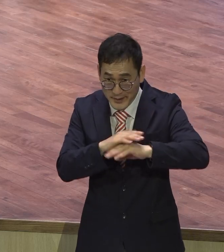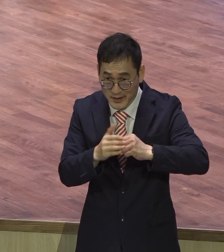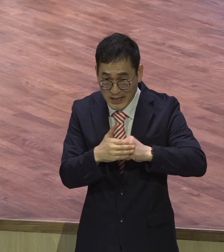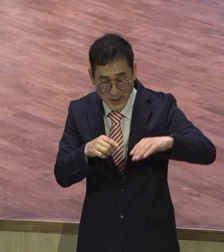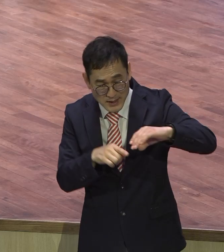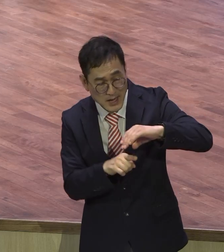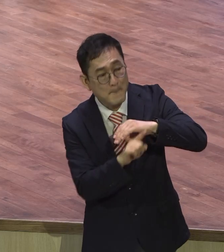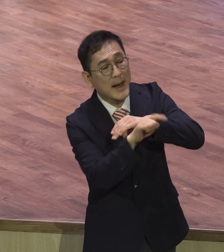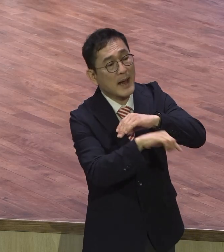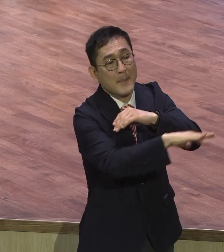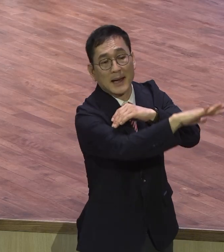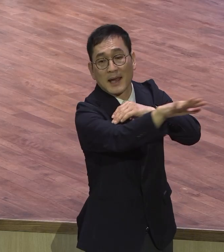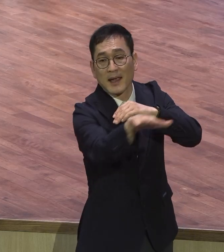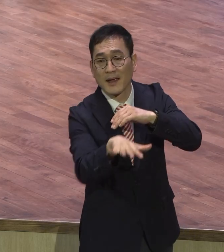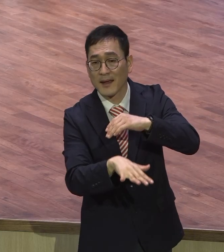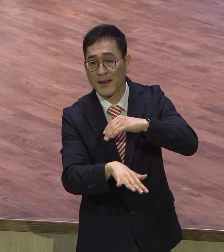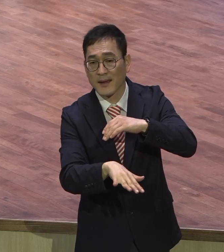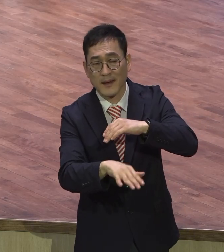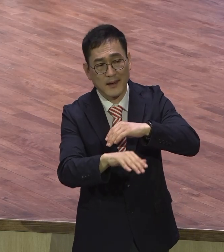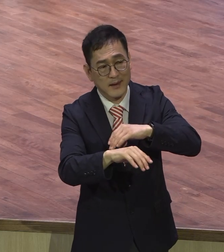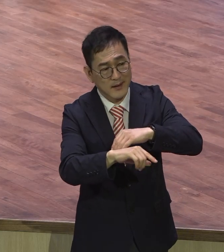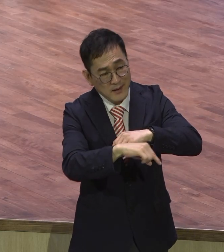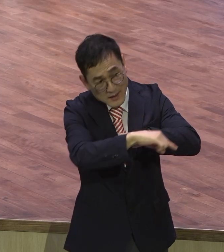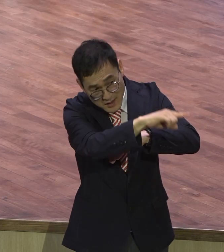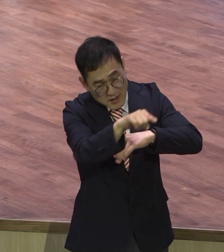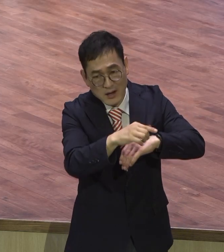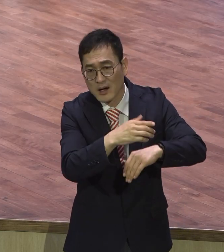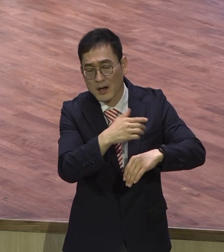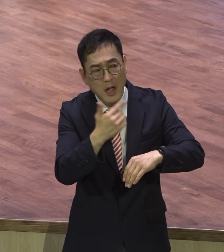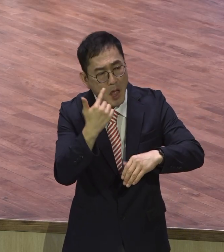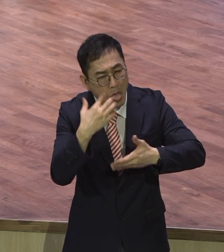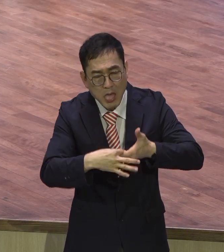있는 수많은 것들을 못 보고 놓치는 겁니다.